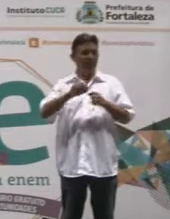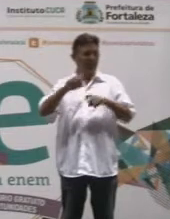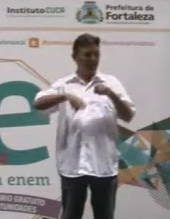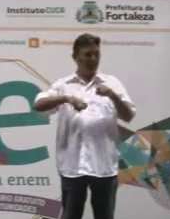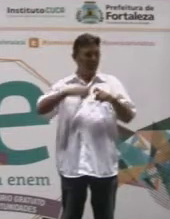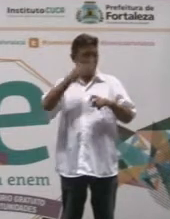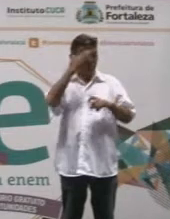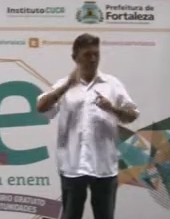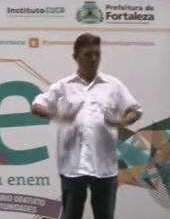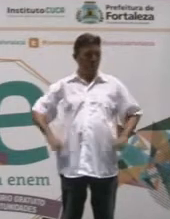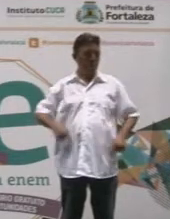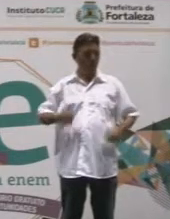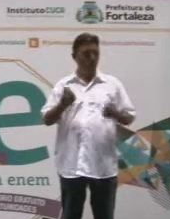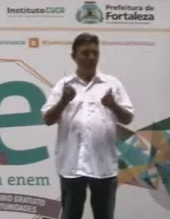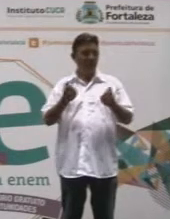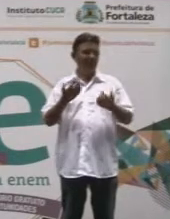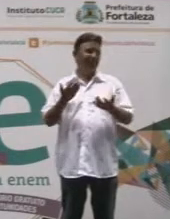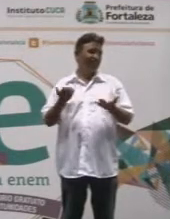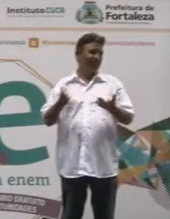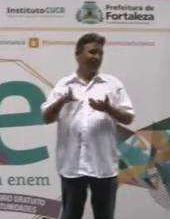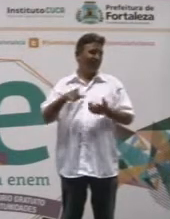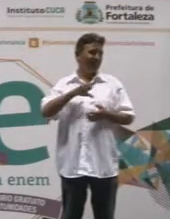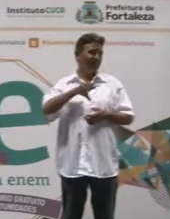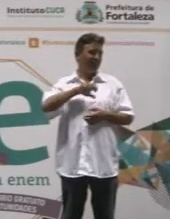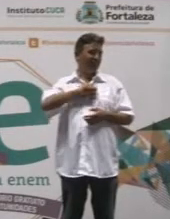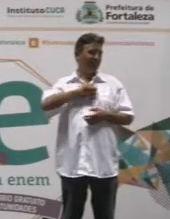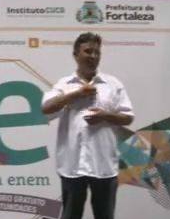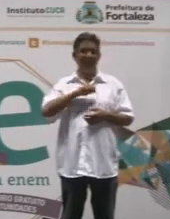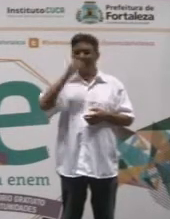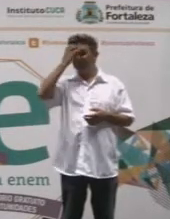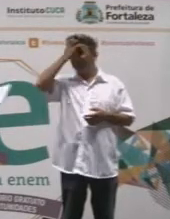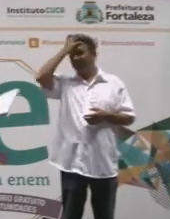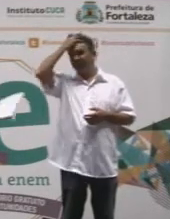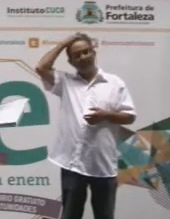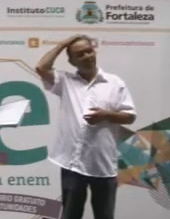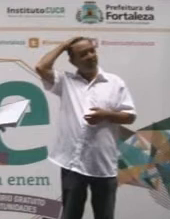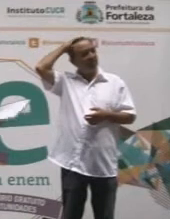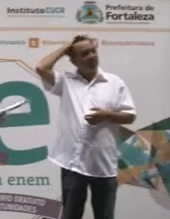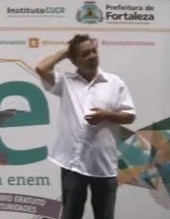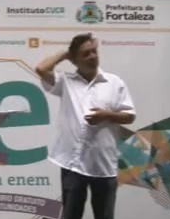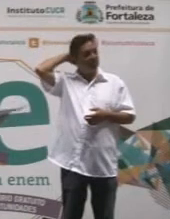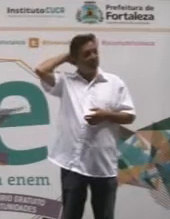ele. Então evite, ok?